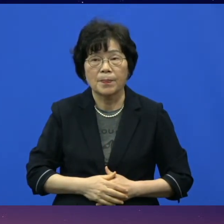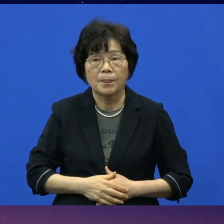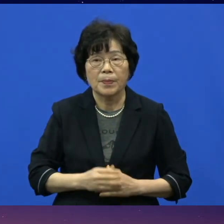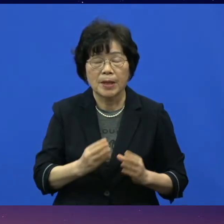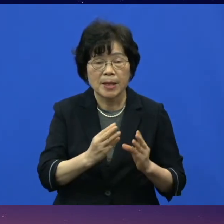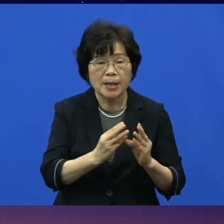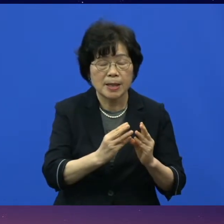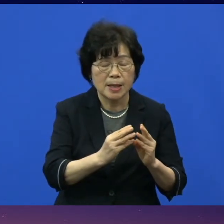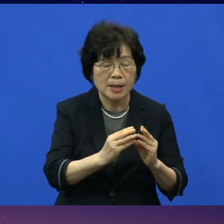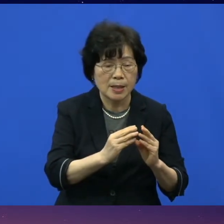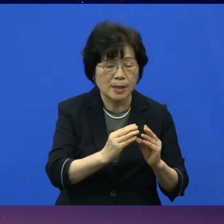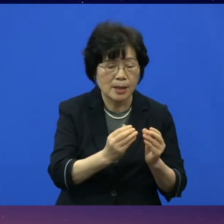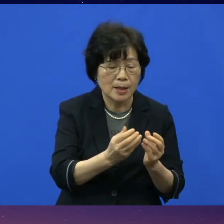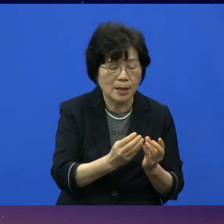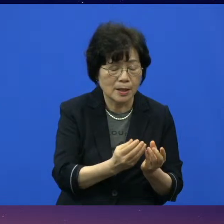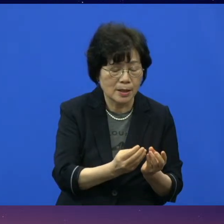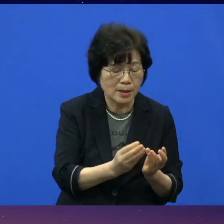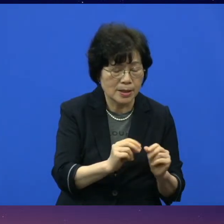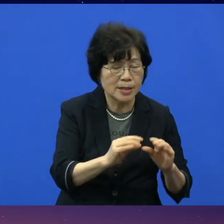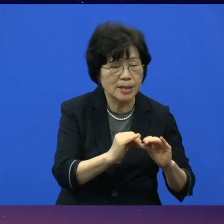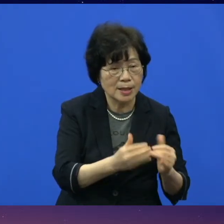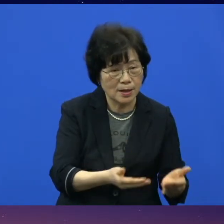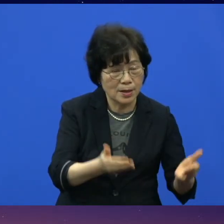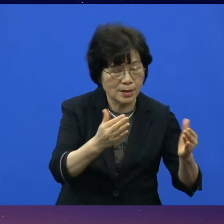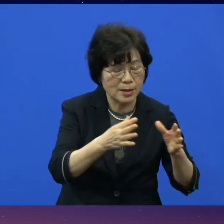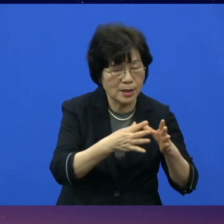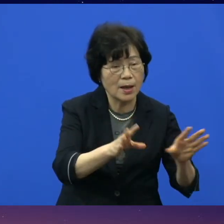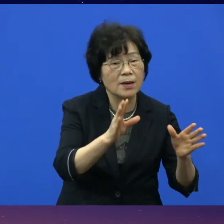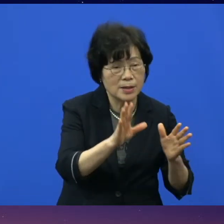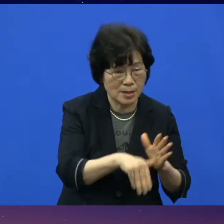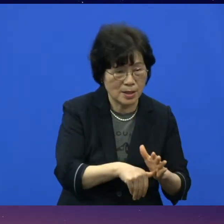질그릇은 깨어져야 진가를 발휘해요.